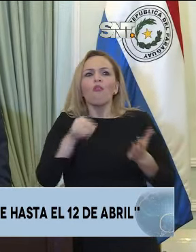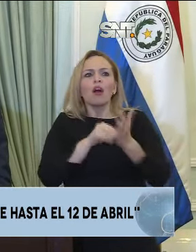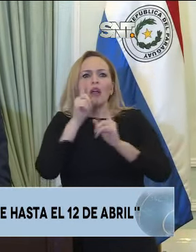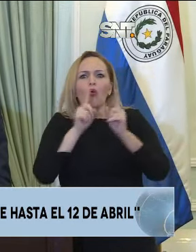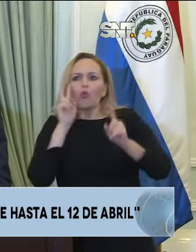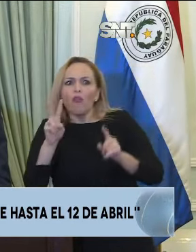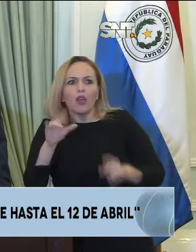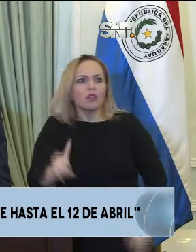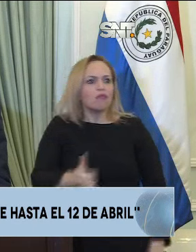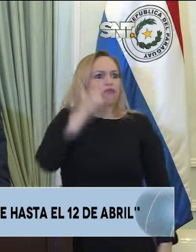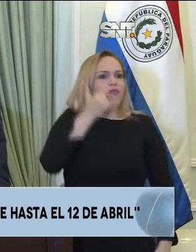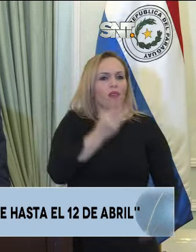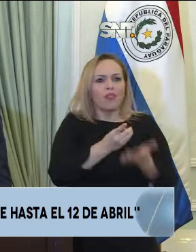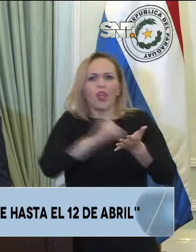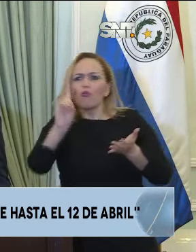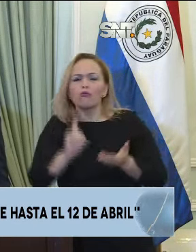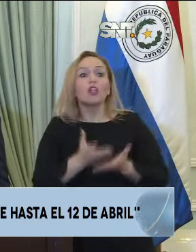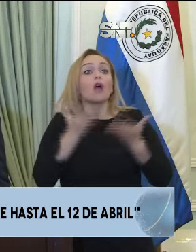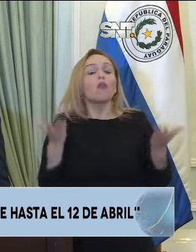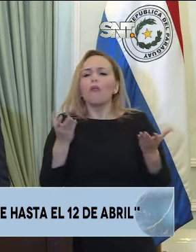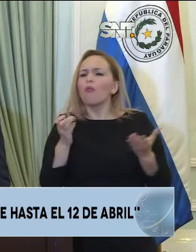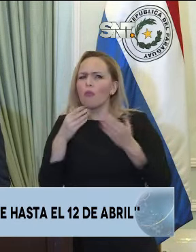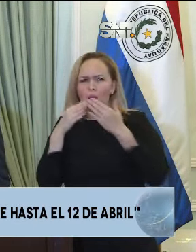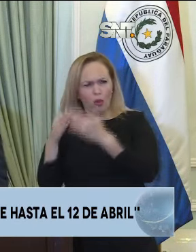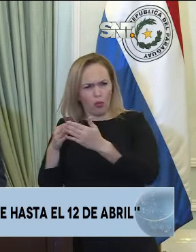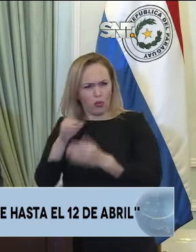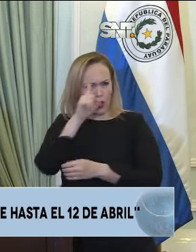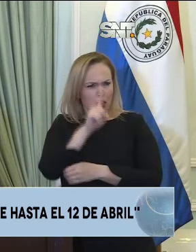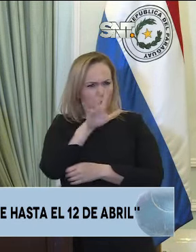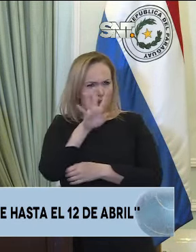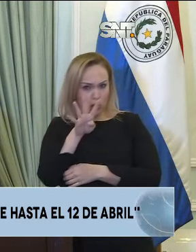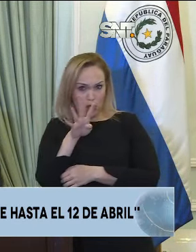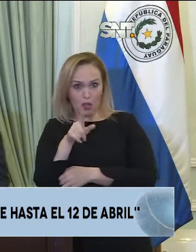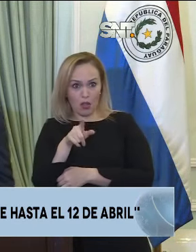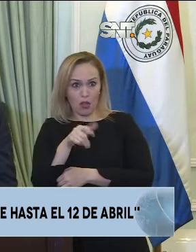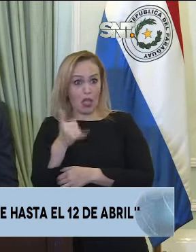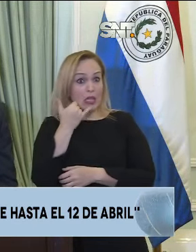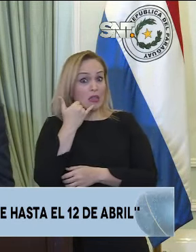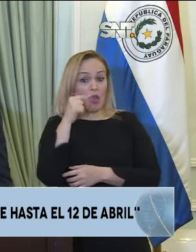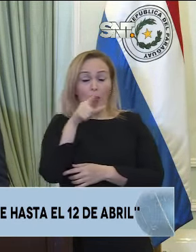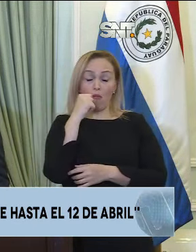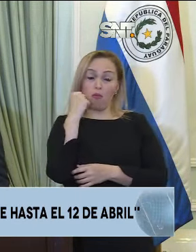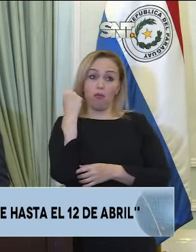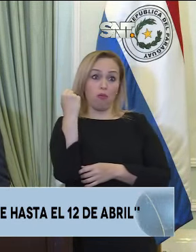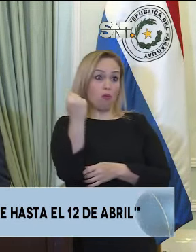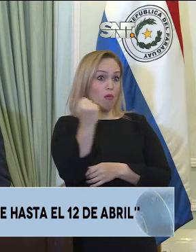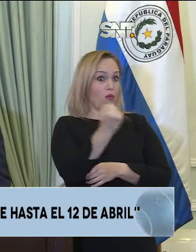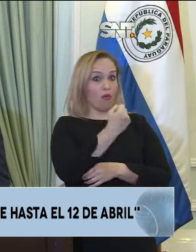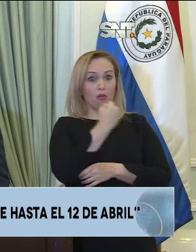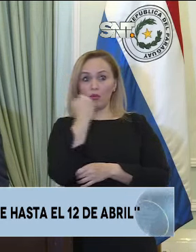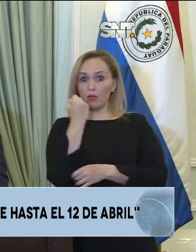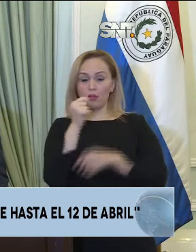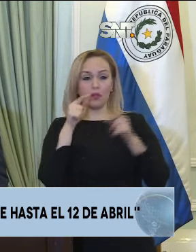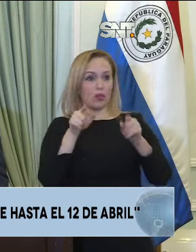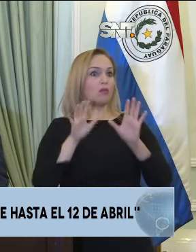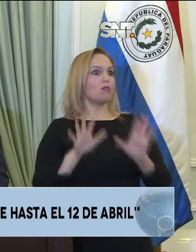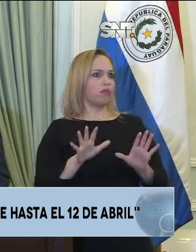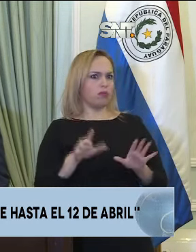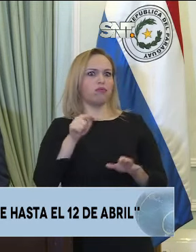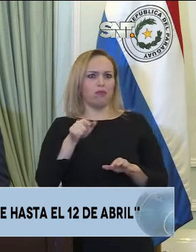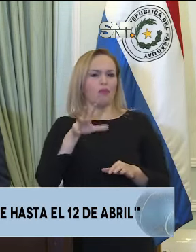pueden darse aquí en nuestro país directamente. Efectivamente, realmente el número de llamadas es importante. Además, nosotros consideramos que es un